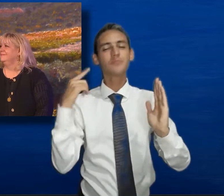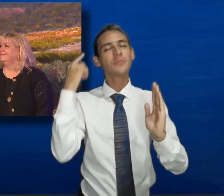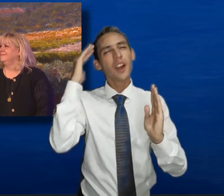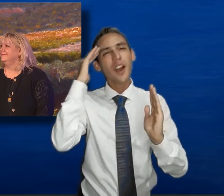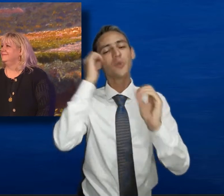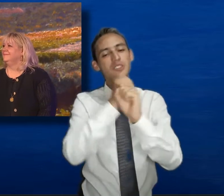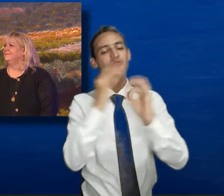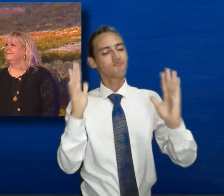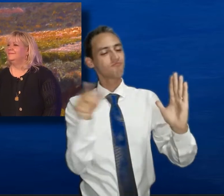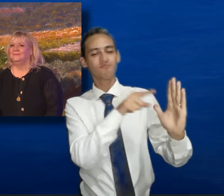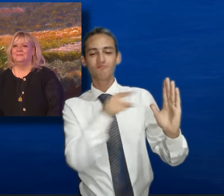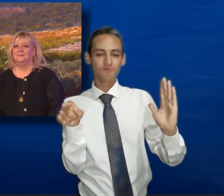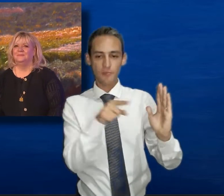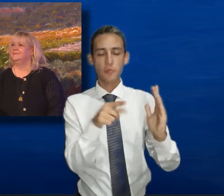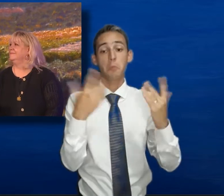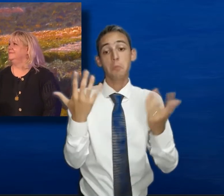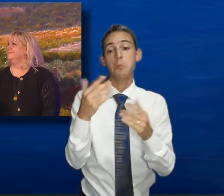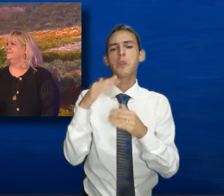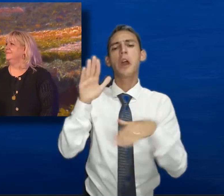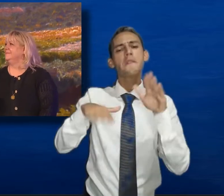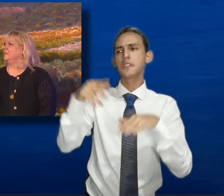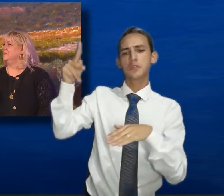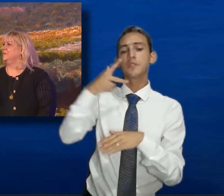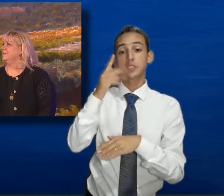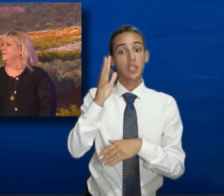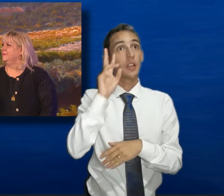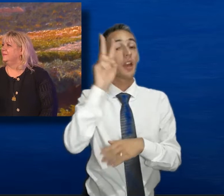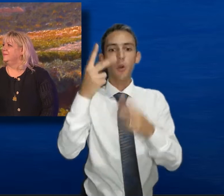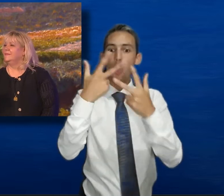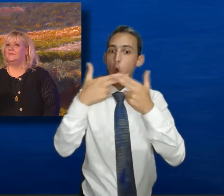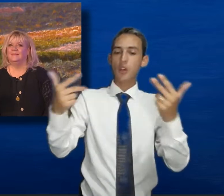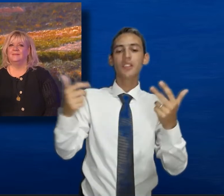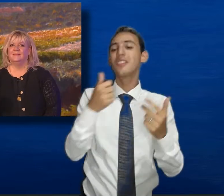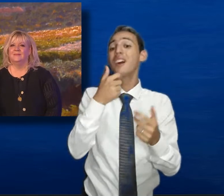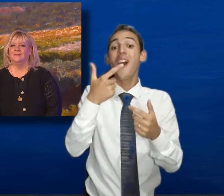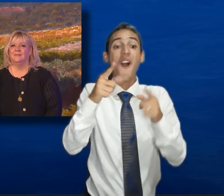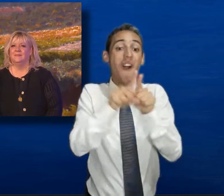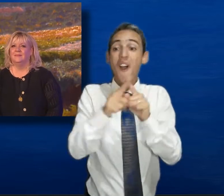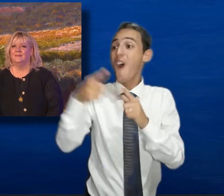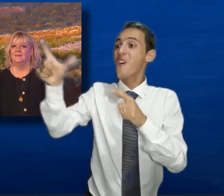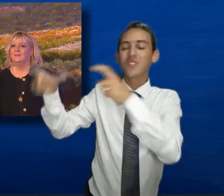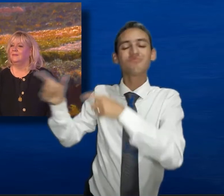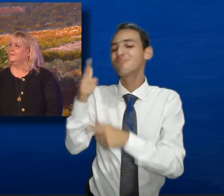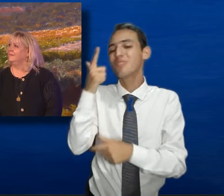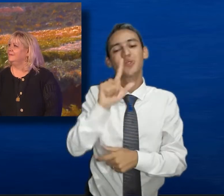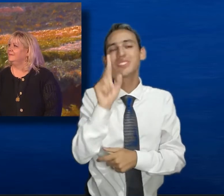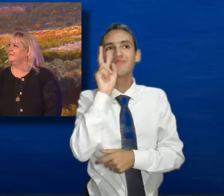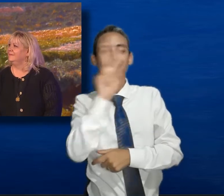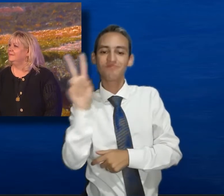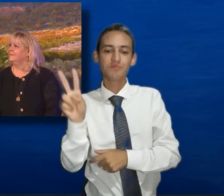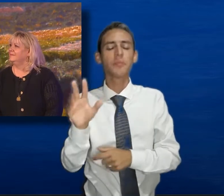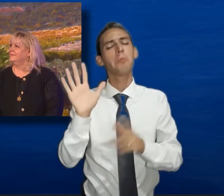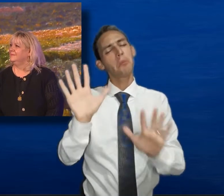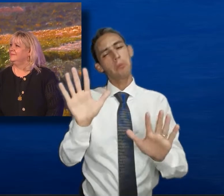Poderíamos passar uma hora falando sobre visão, que alguns caracterizam como a arte de ver coisas invisíveis para